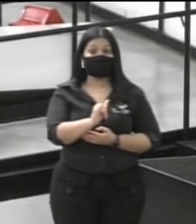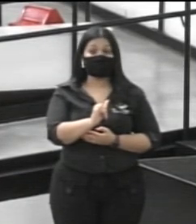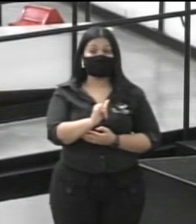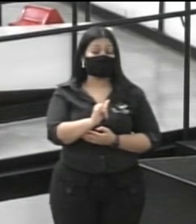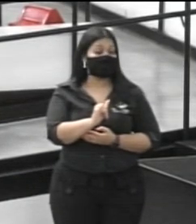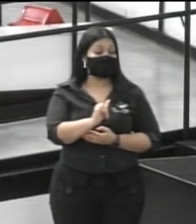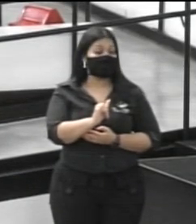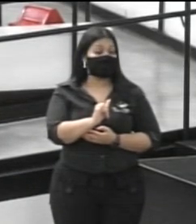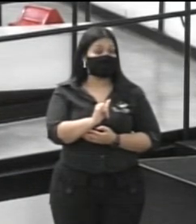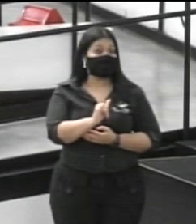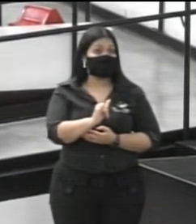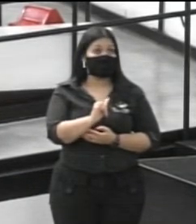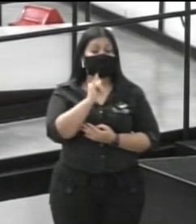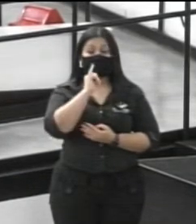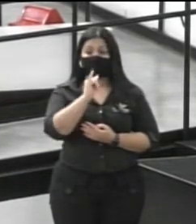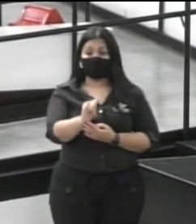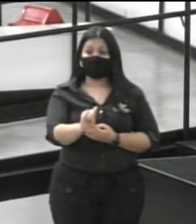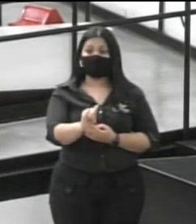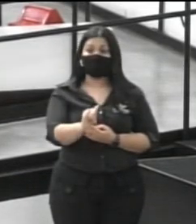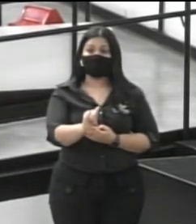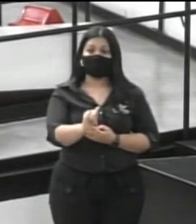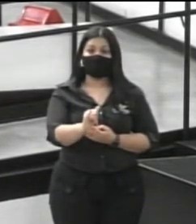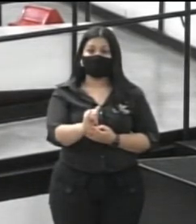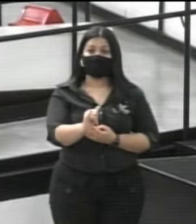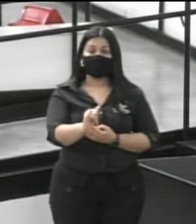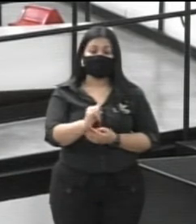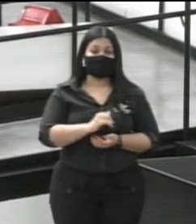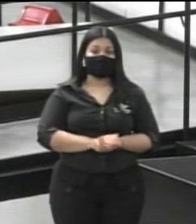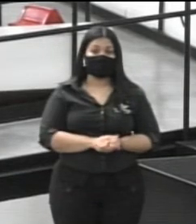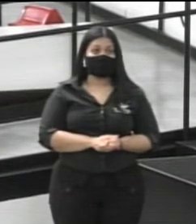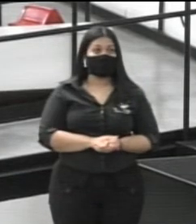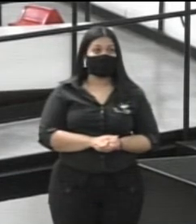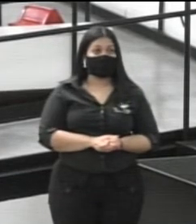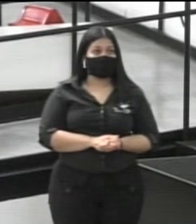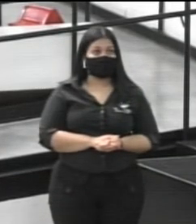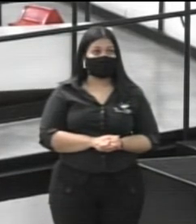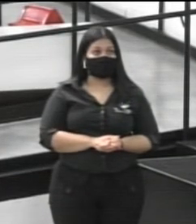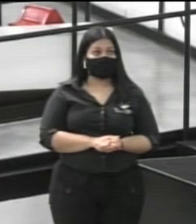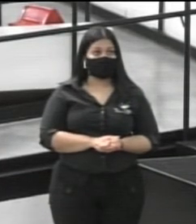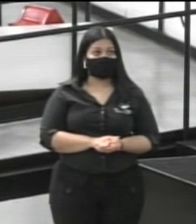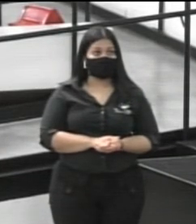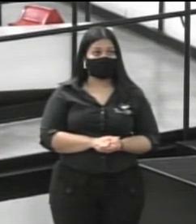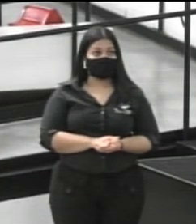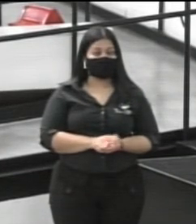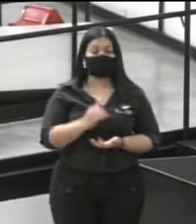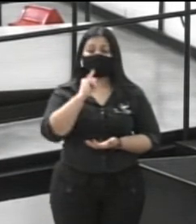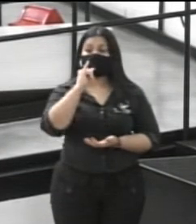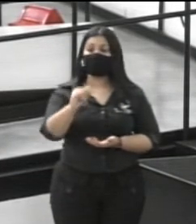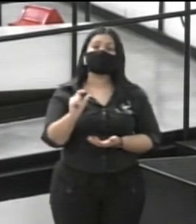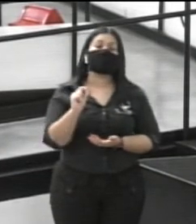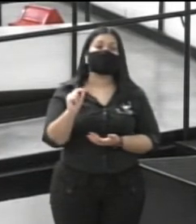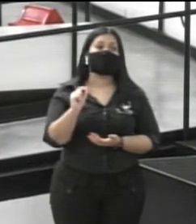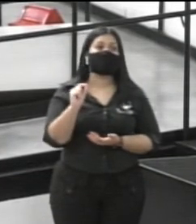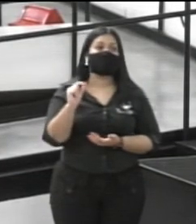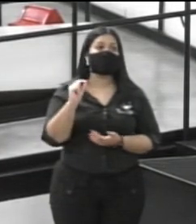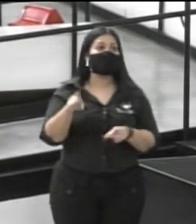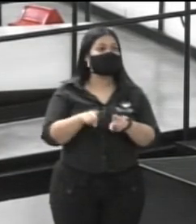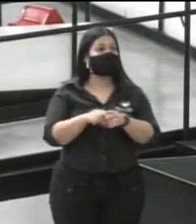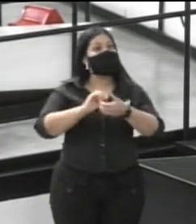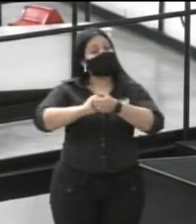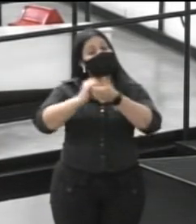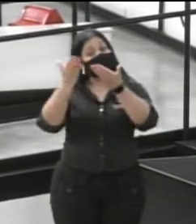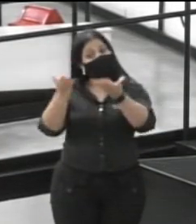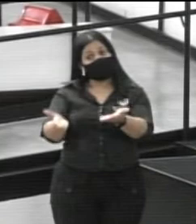ressaltar, excelência... Por favor. Eu quero ressaltar e parabenizar a Vossa Excelência